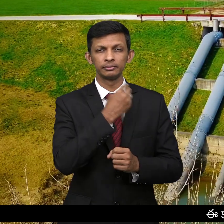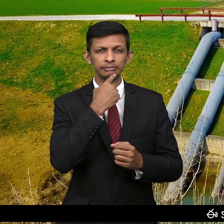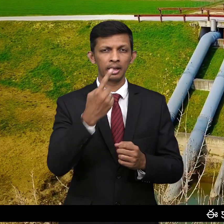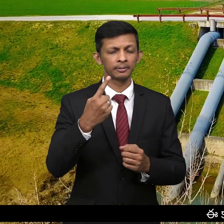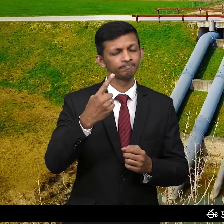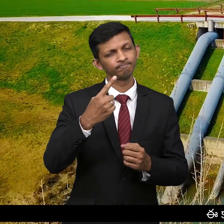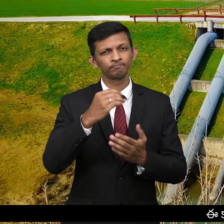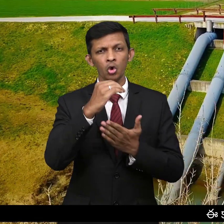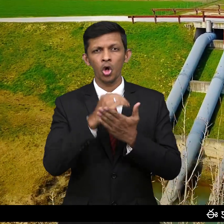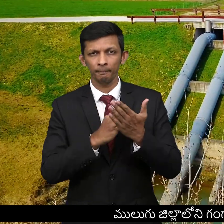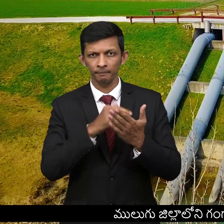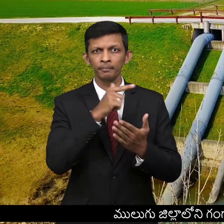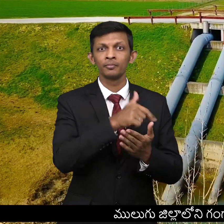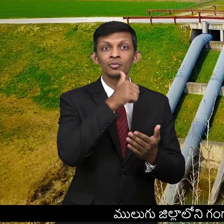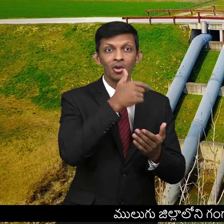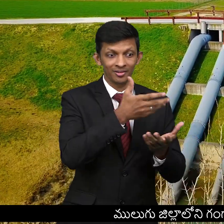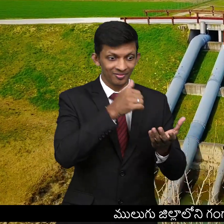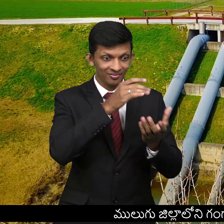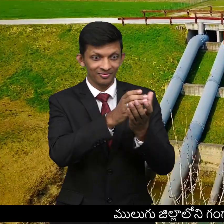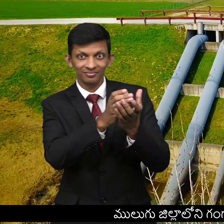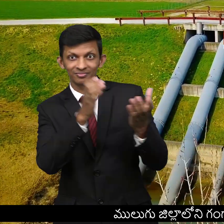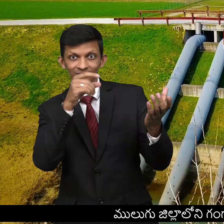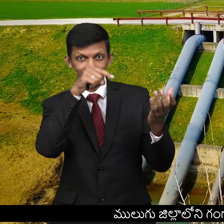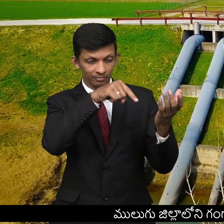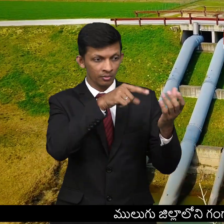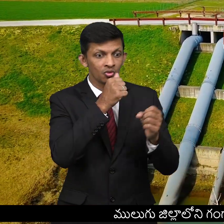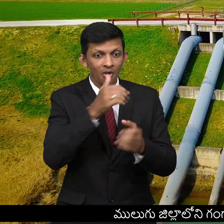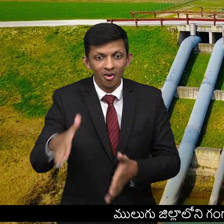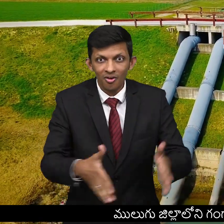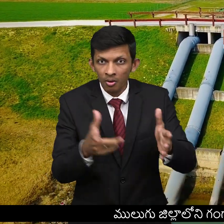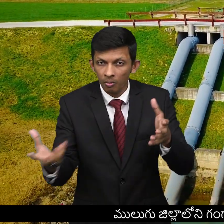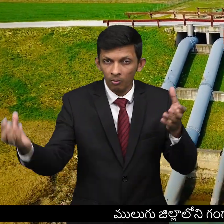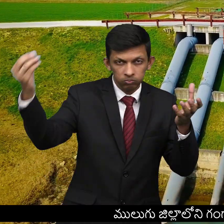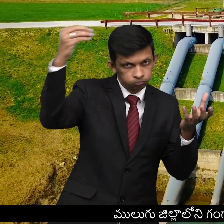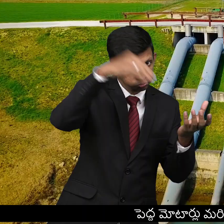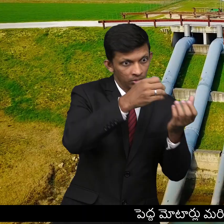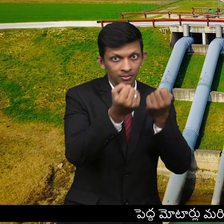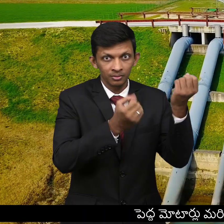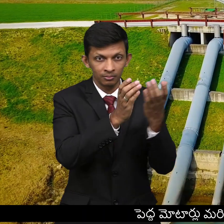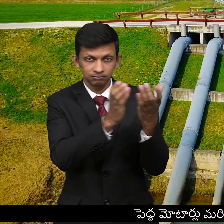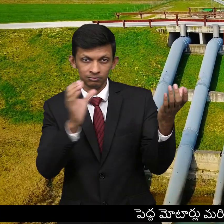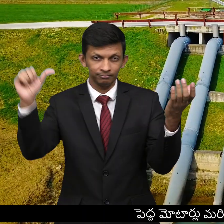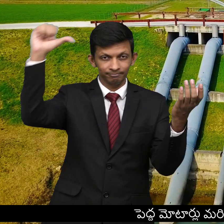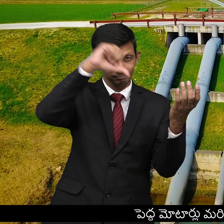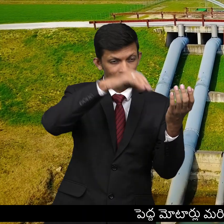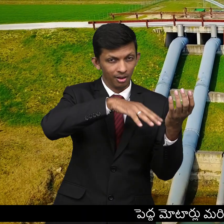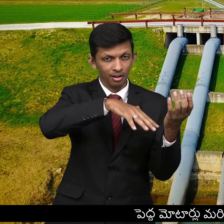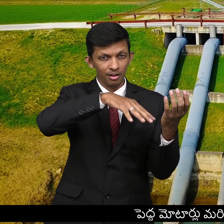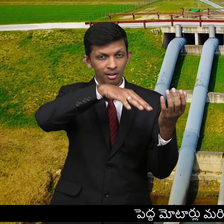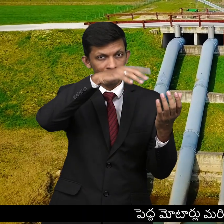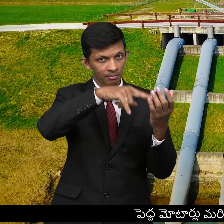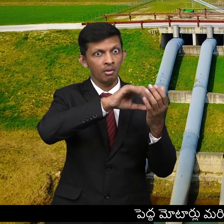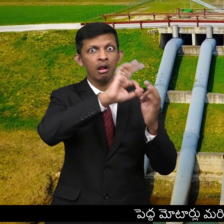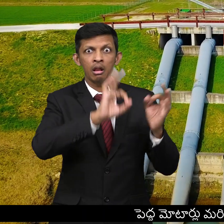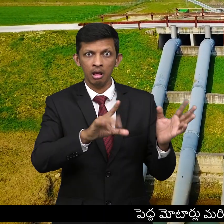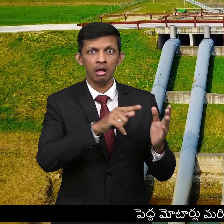ఈ కార్యక్రమంలో ములుగు జిల్లాలోని గంగారం గ్రామంలోని గోదావరి నుండి పెద్ద మోటార్లు మరియు